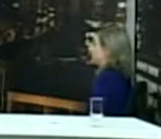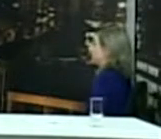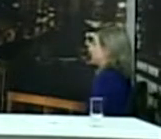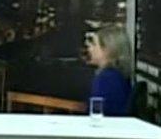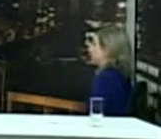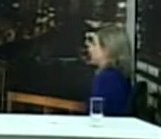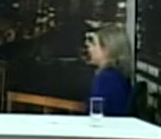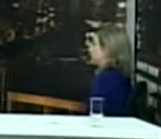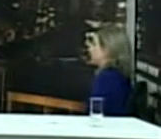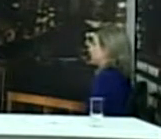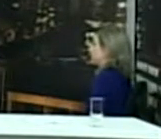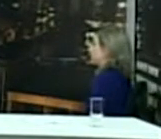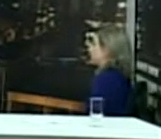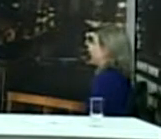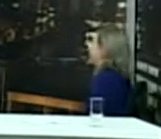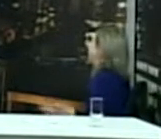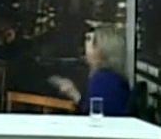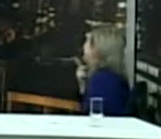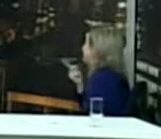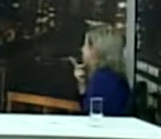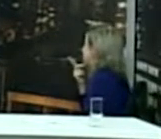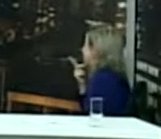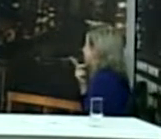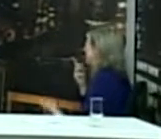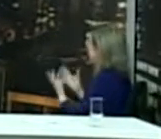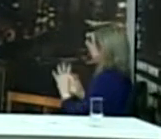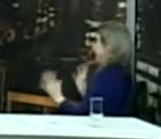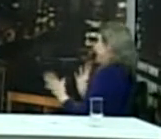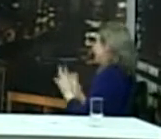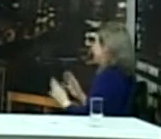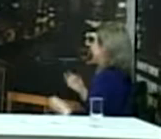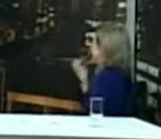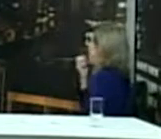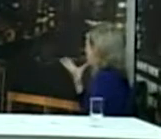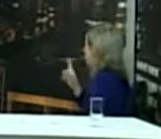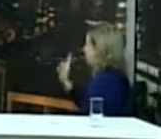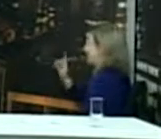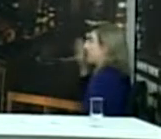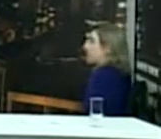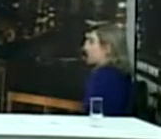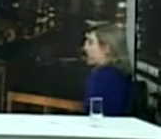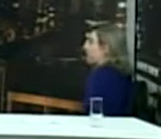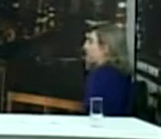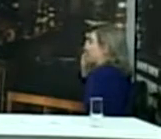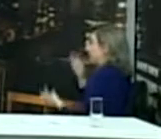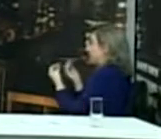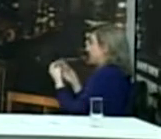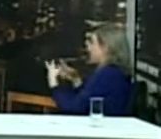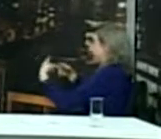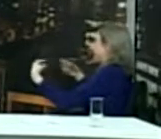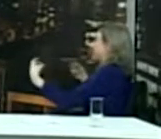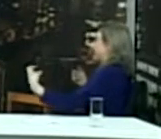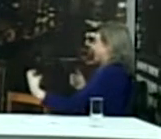Às vezes é bom não ouvir algumas coisas, inclusive. É bom não ouvir as